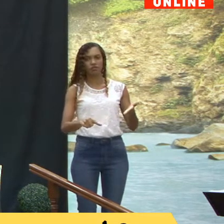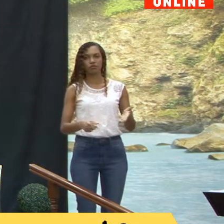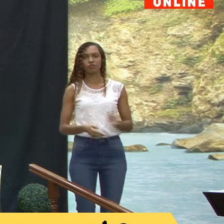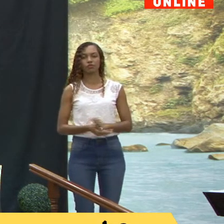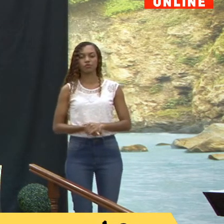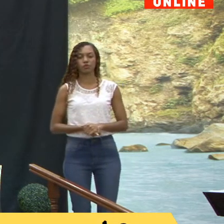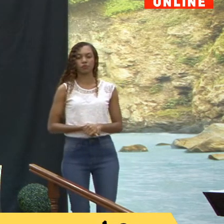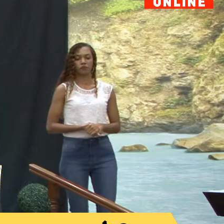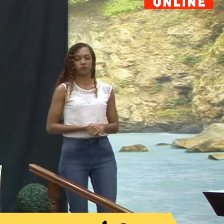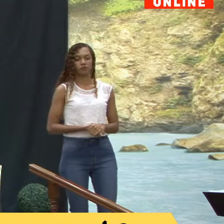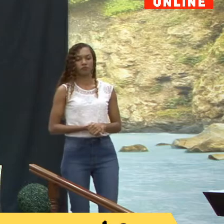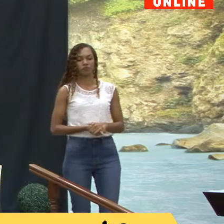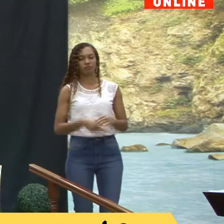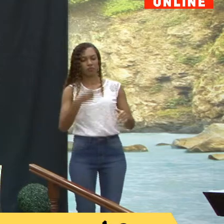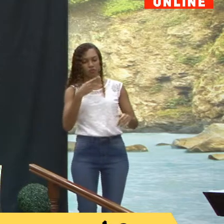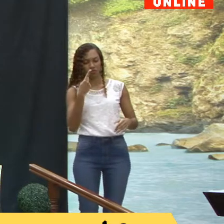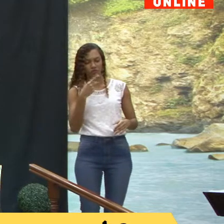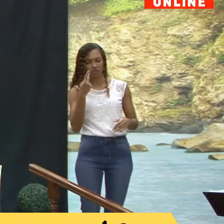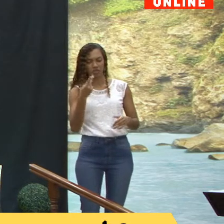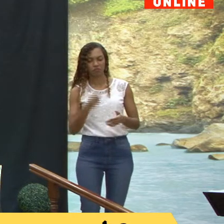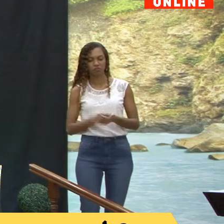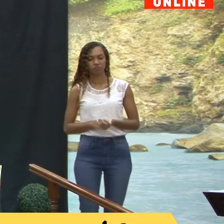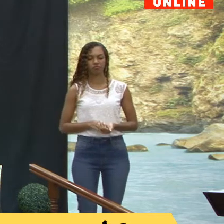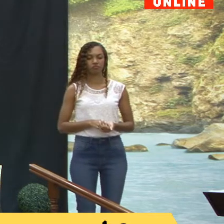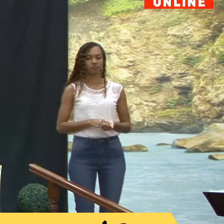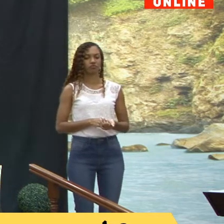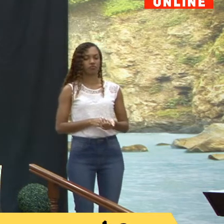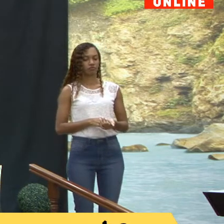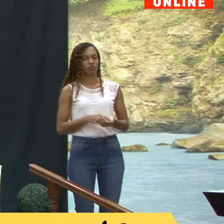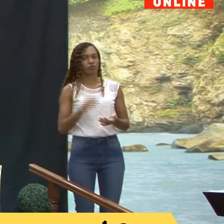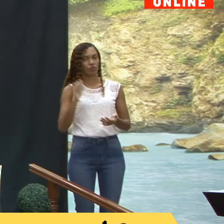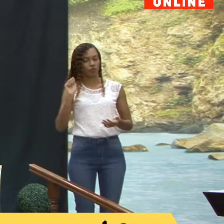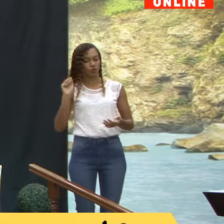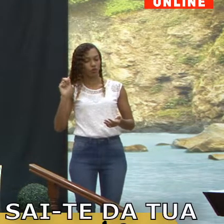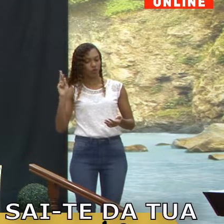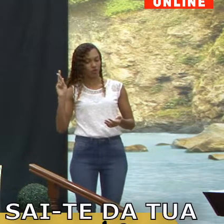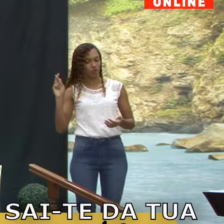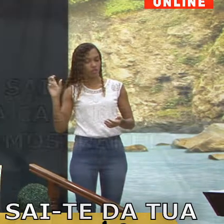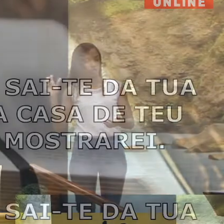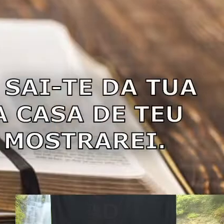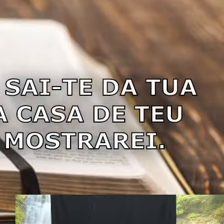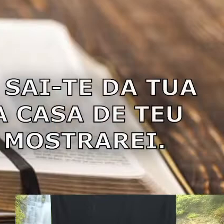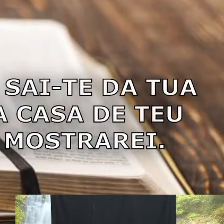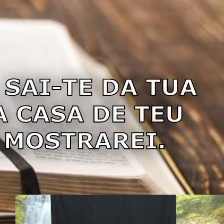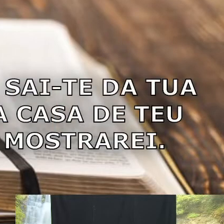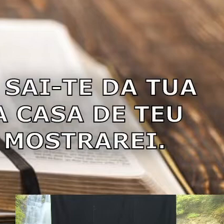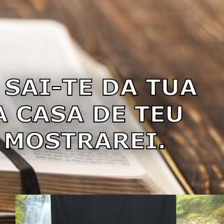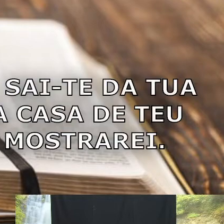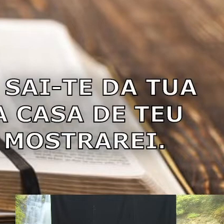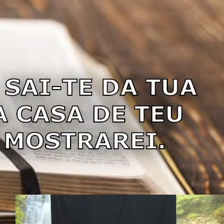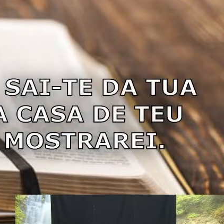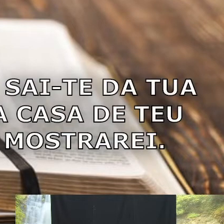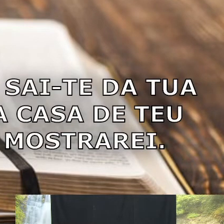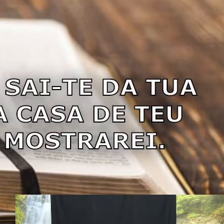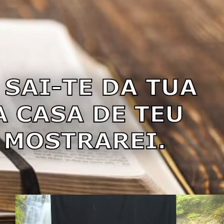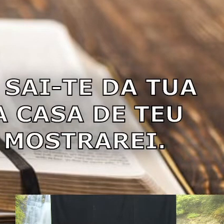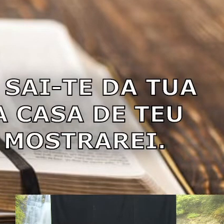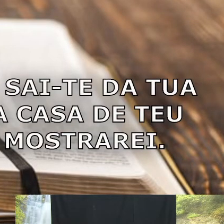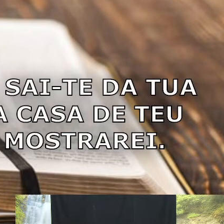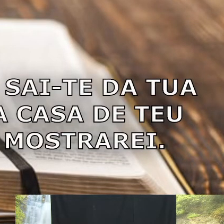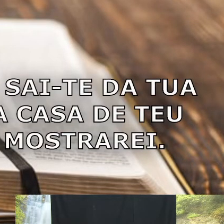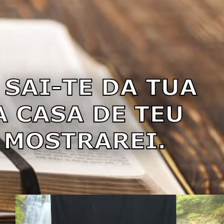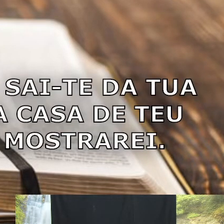que dizem o seguinte: Ora, disse o Senhor a Abraão: Sai da tua terra, da tua